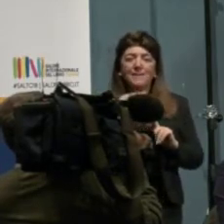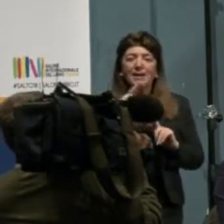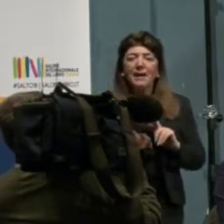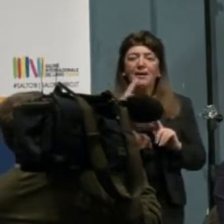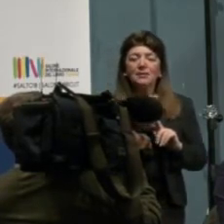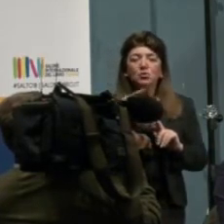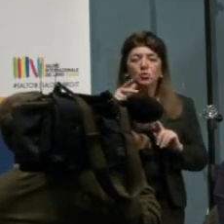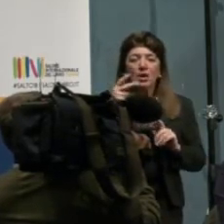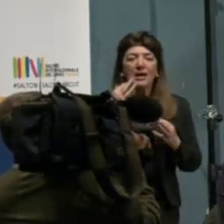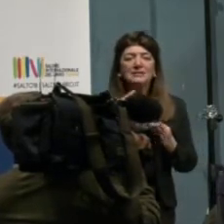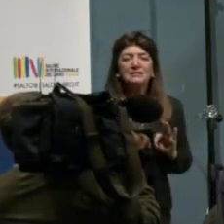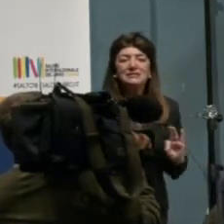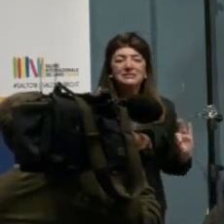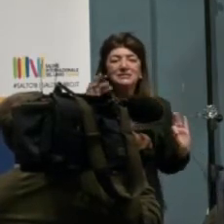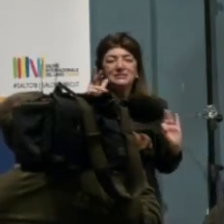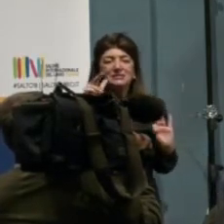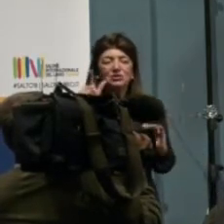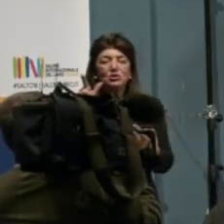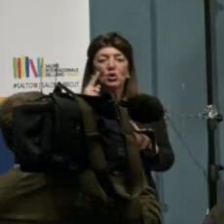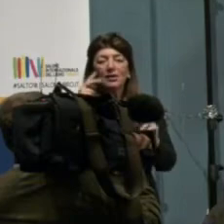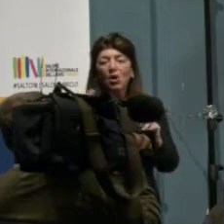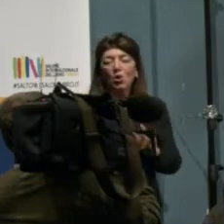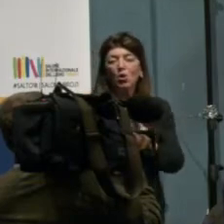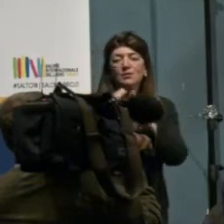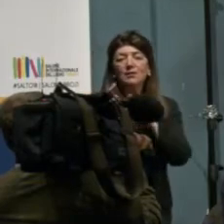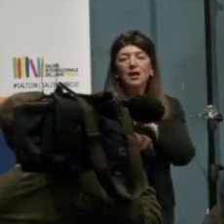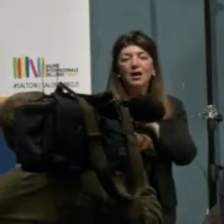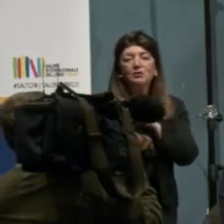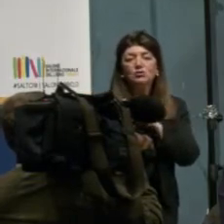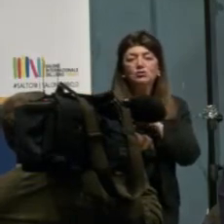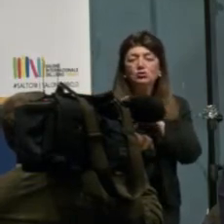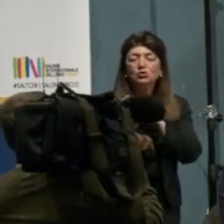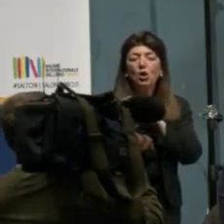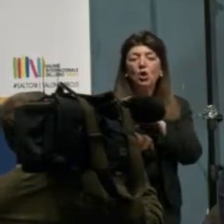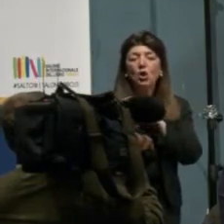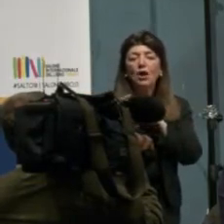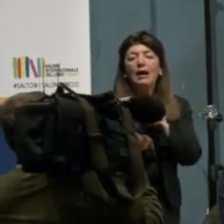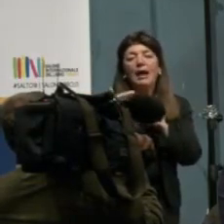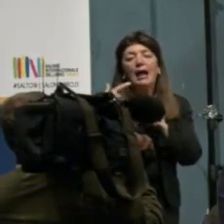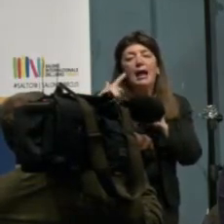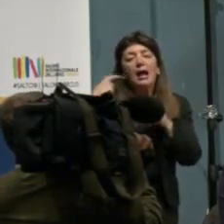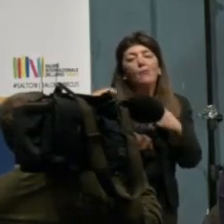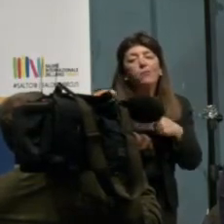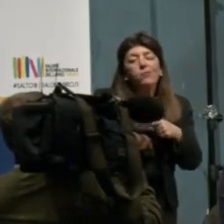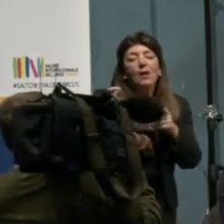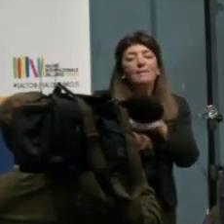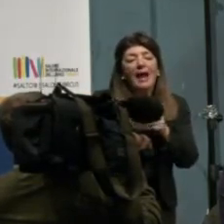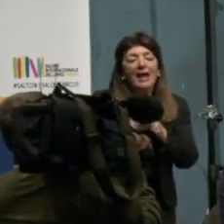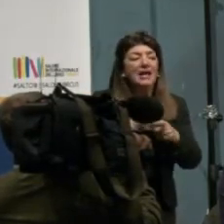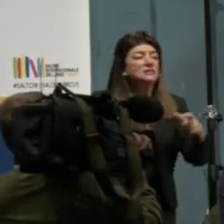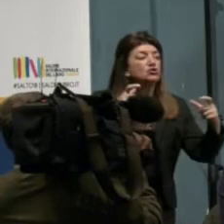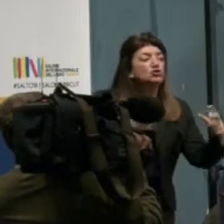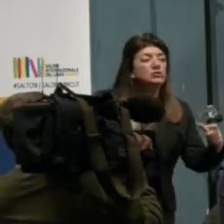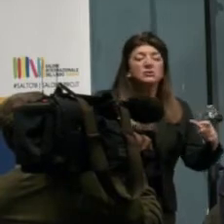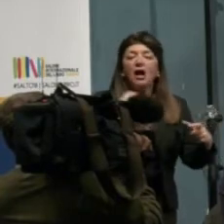che un contratto fiumicello mi ha detto ema e ho capito che sono le voci di paese ci sono le voci digitale voci di